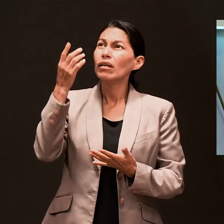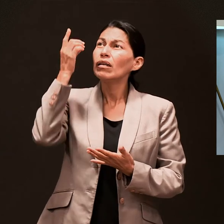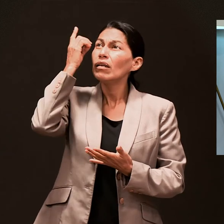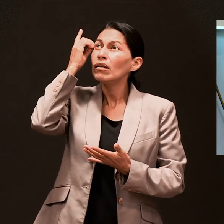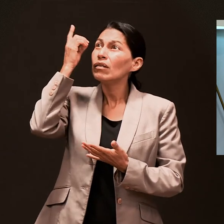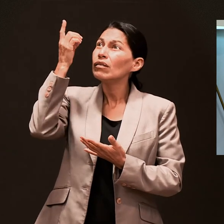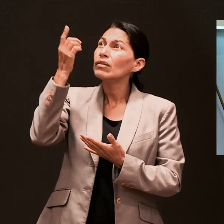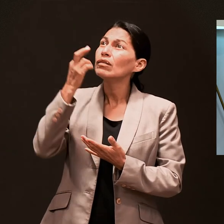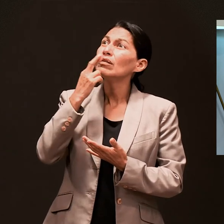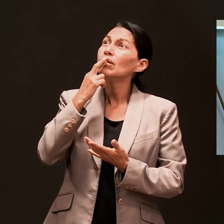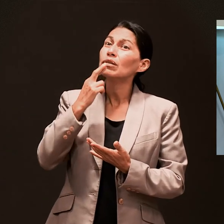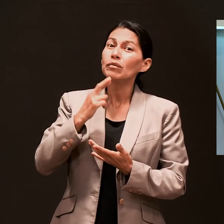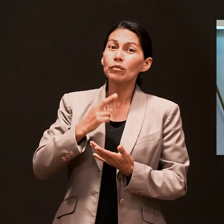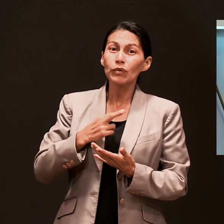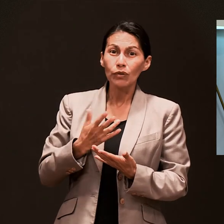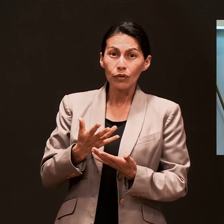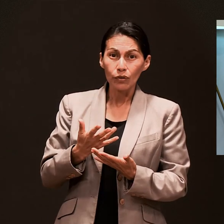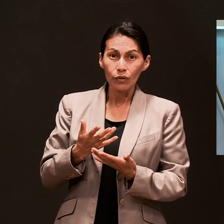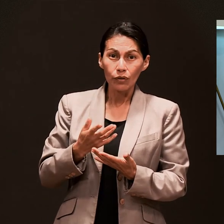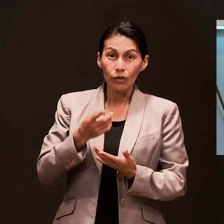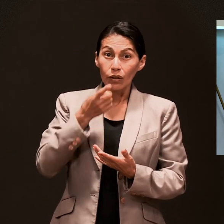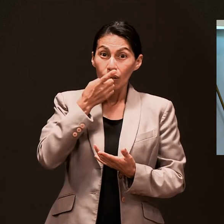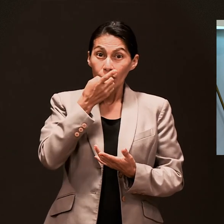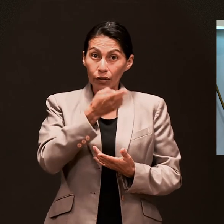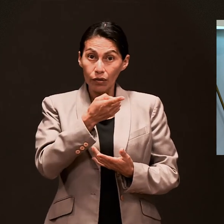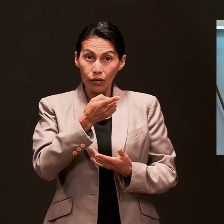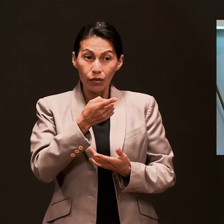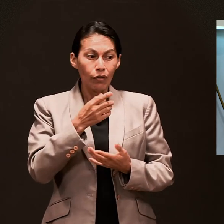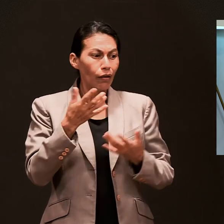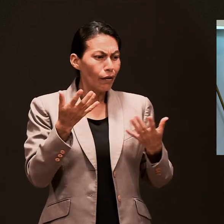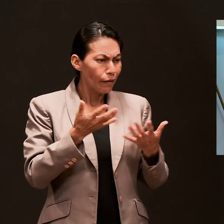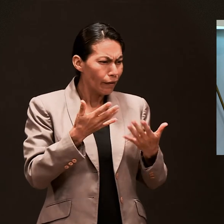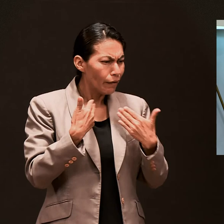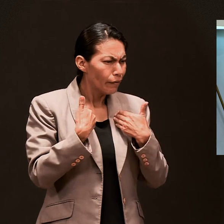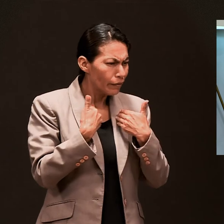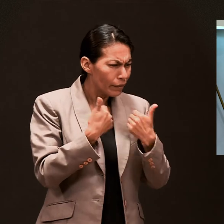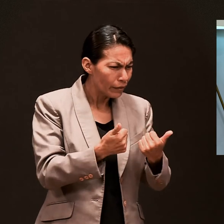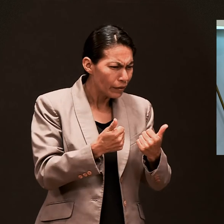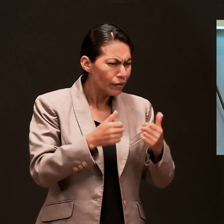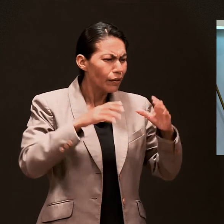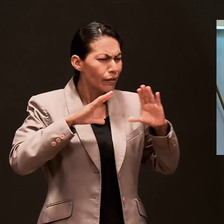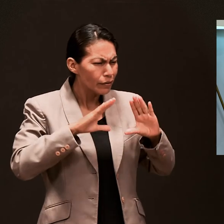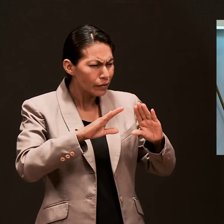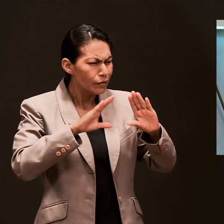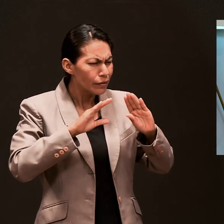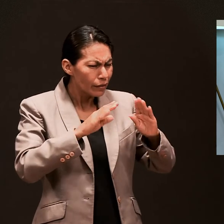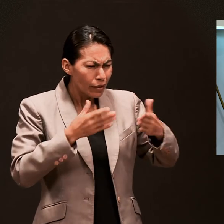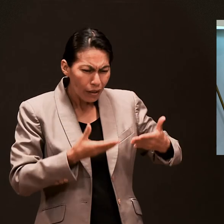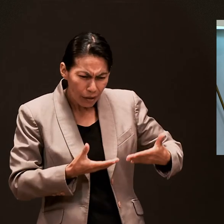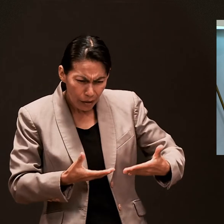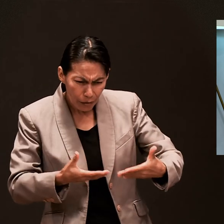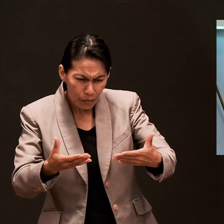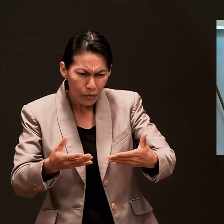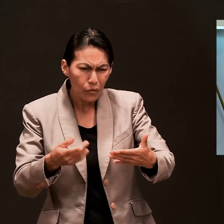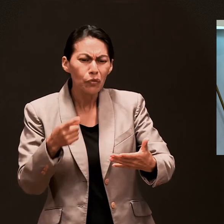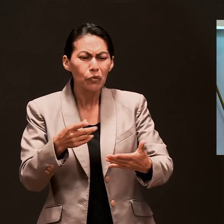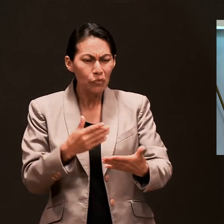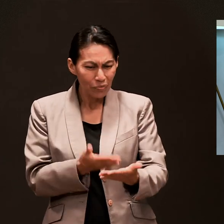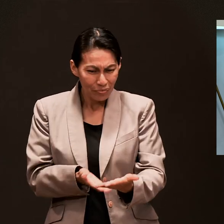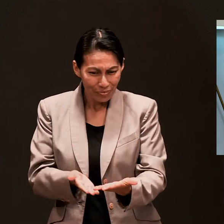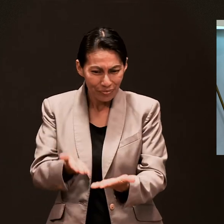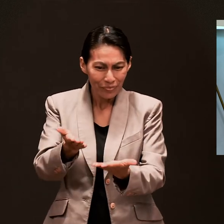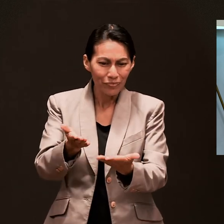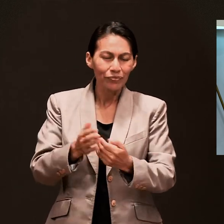de parte del Dios te haré entender y te enseñaré el camino